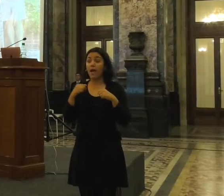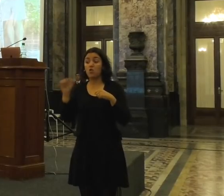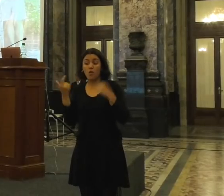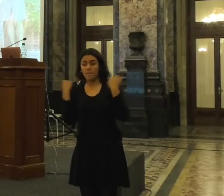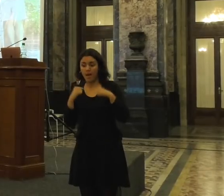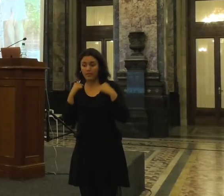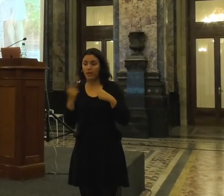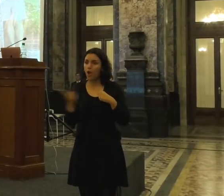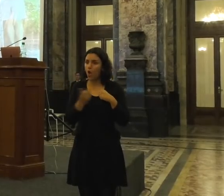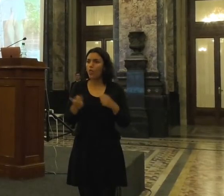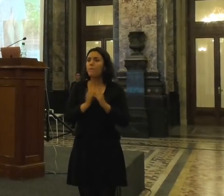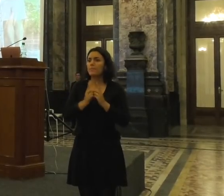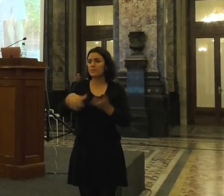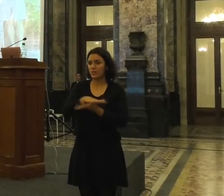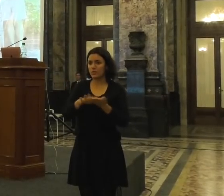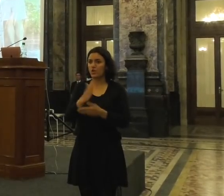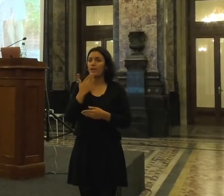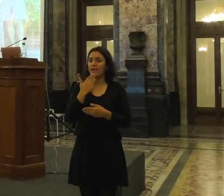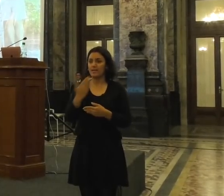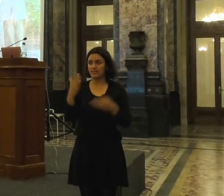Bueno, muchísimas gracias. Muchas gracias.